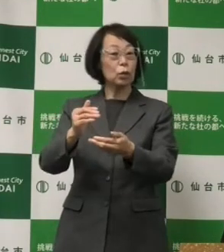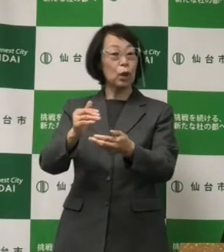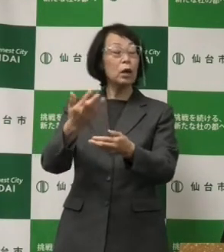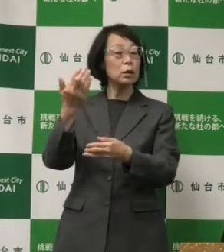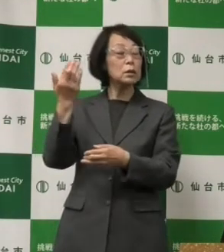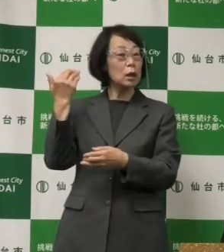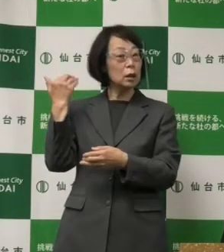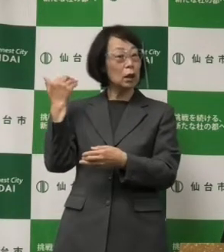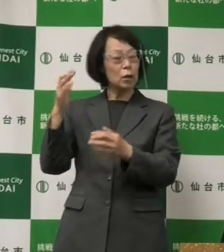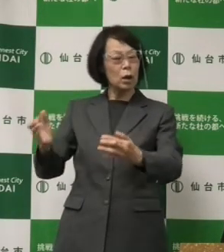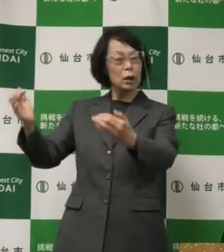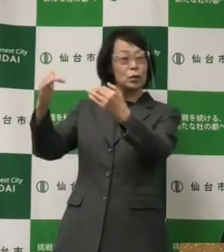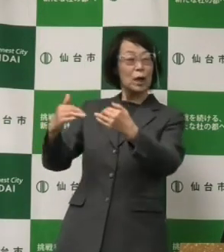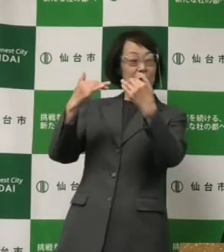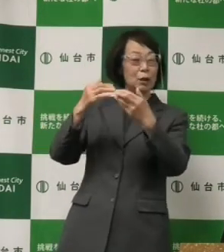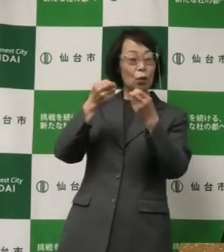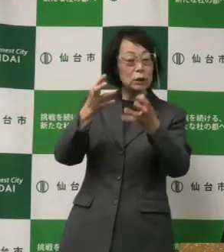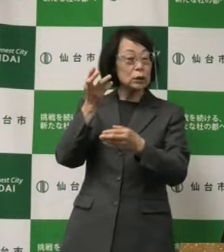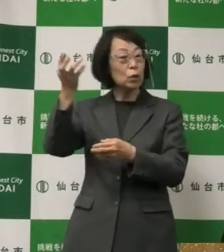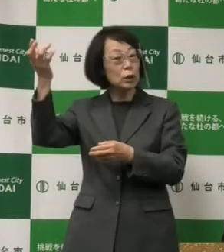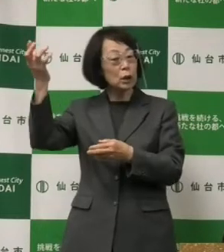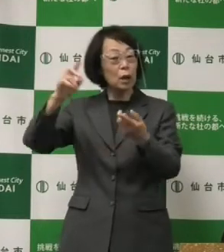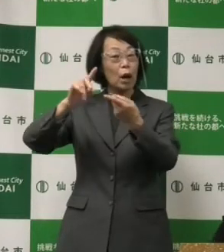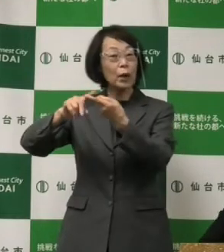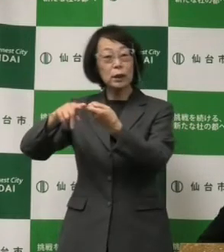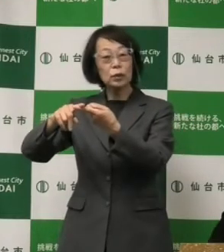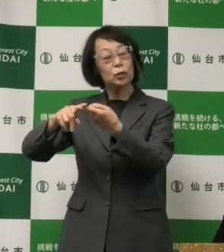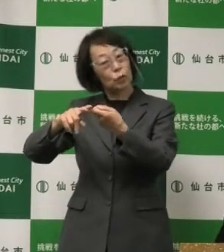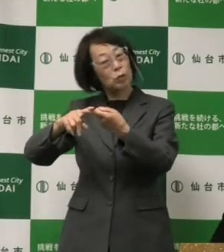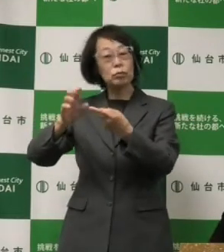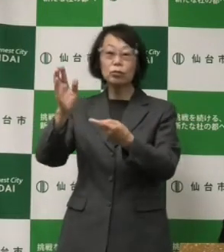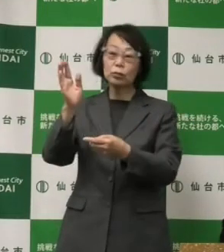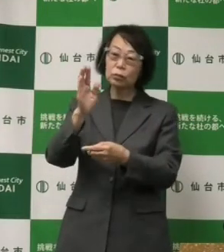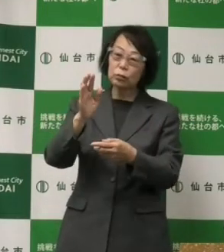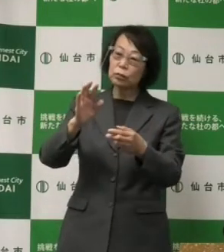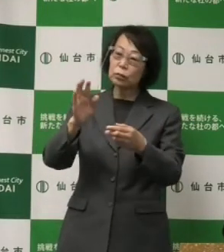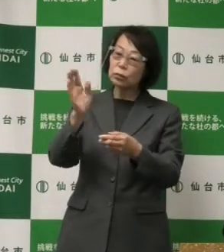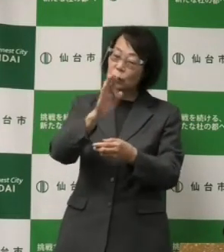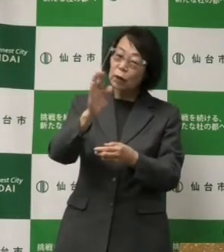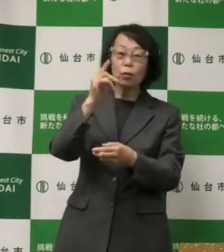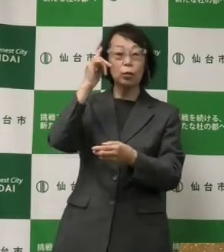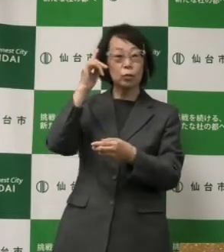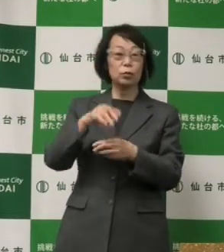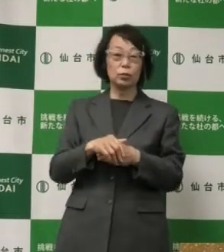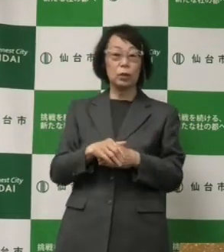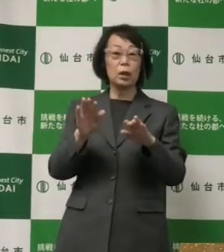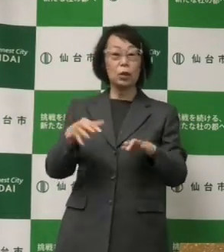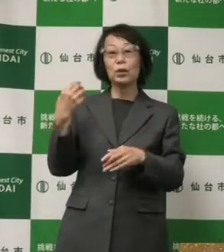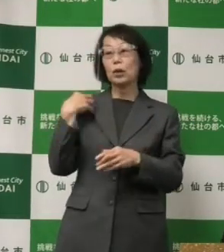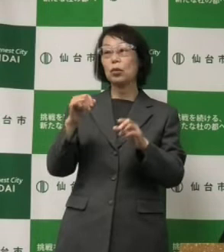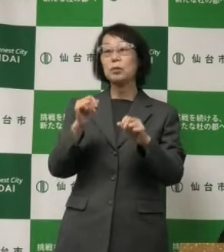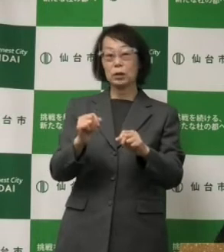の津波の真相定に合わせてということは何もなかったように思いますけれども、今日担当が、はい、してます